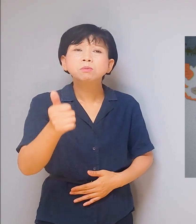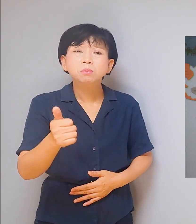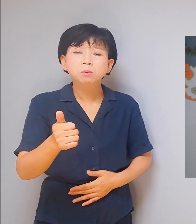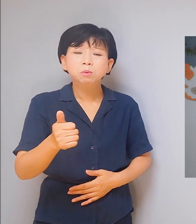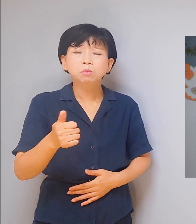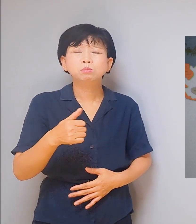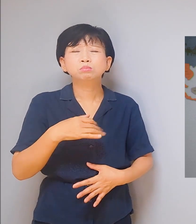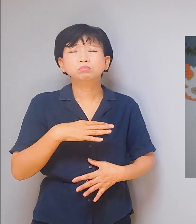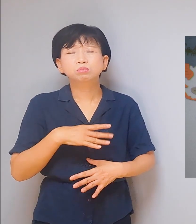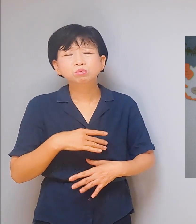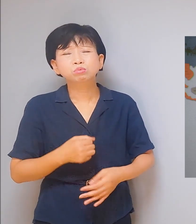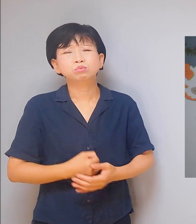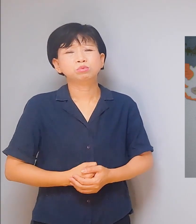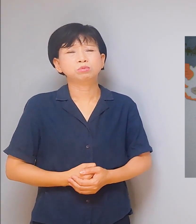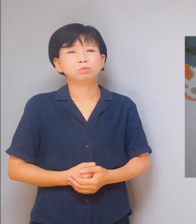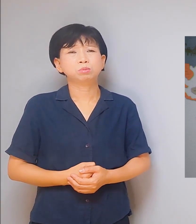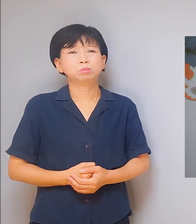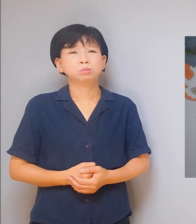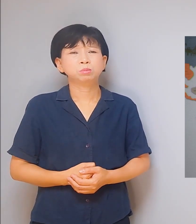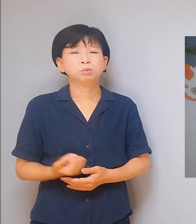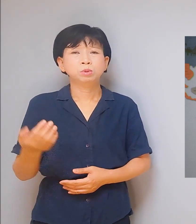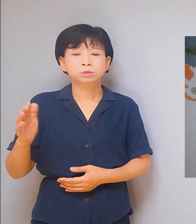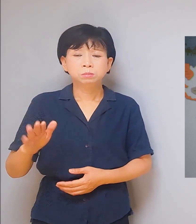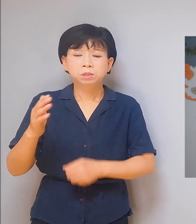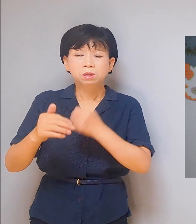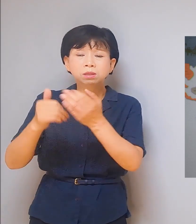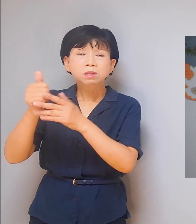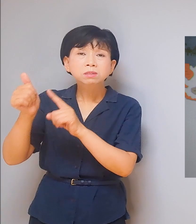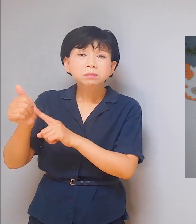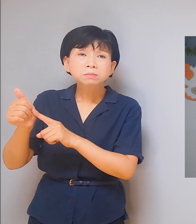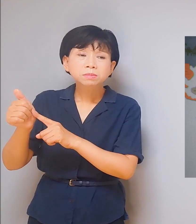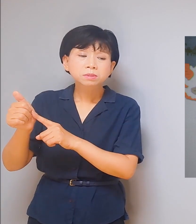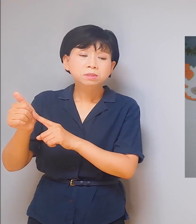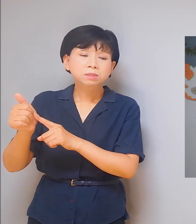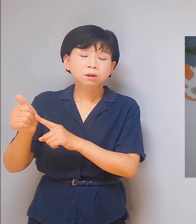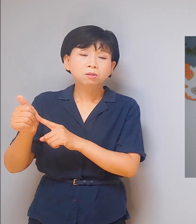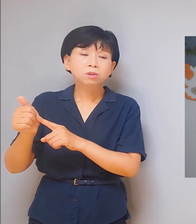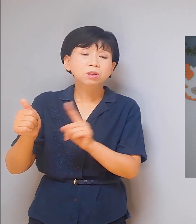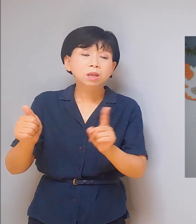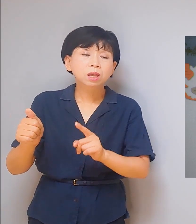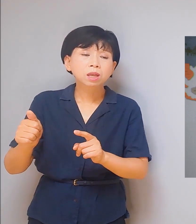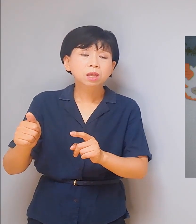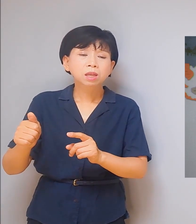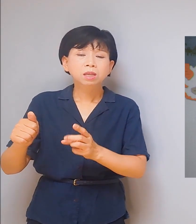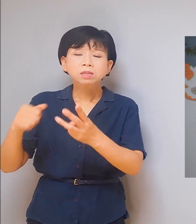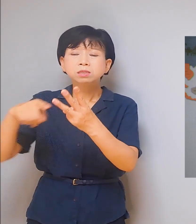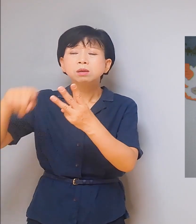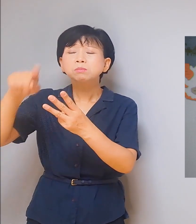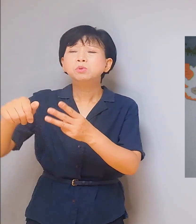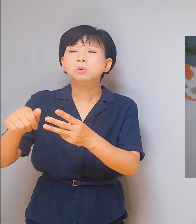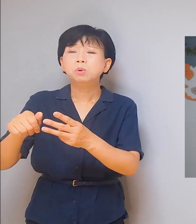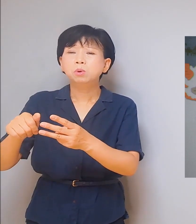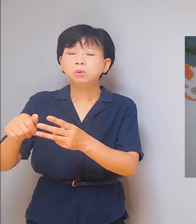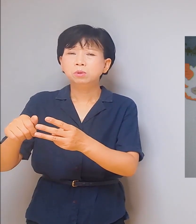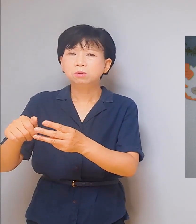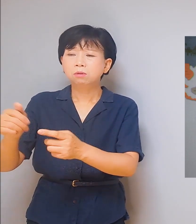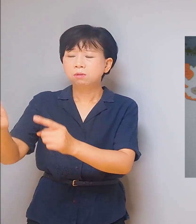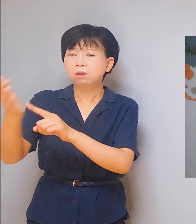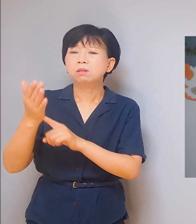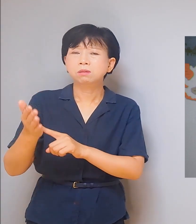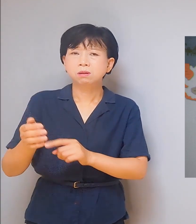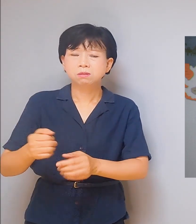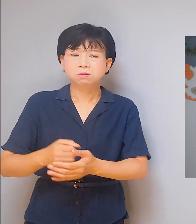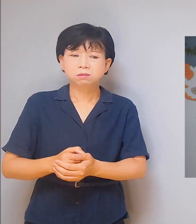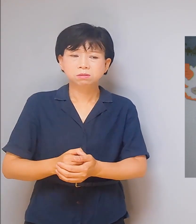너무 무서웠어요. 하지만 하나님은 쫓아가는 라반에게 나타나십니다. 사실 이 두